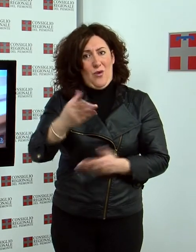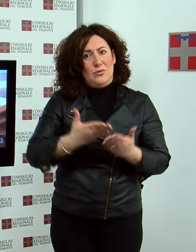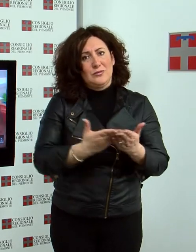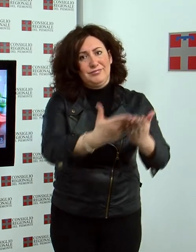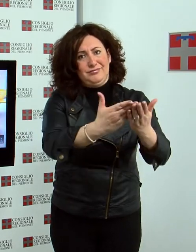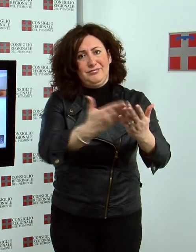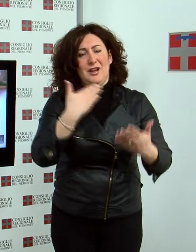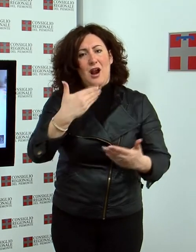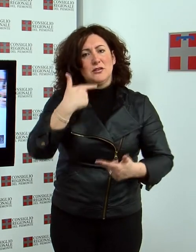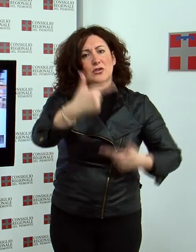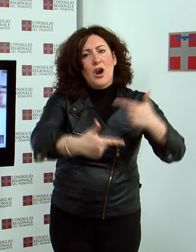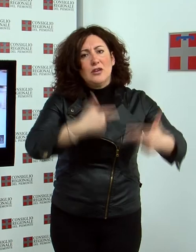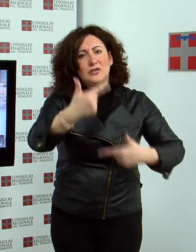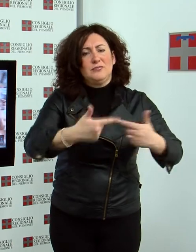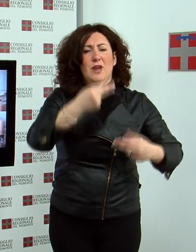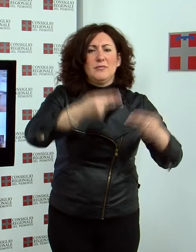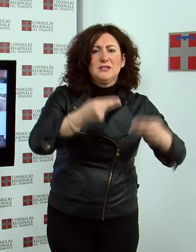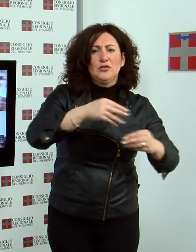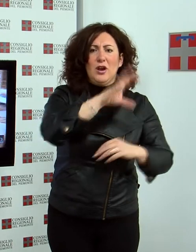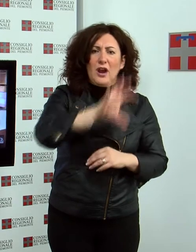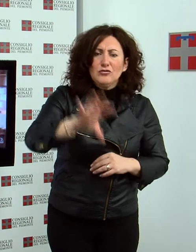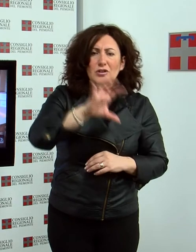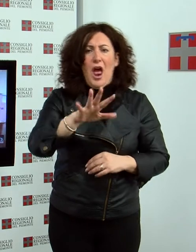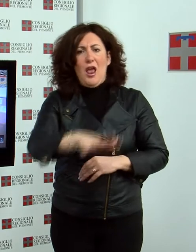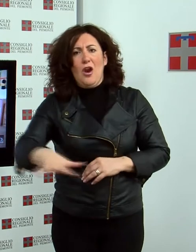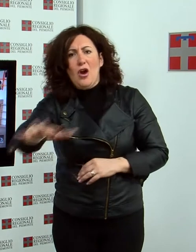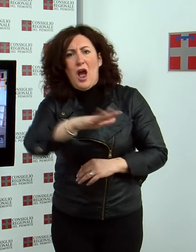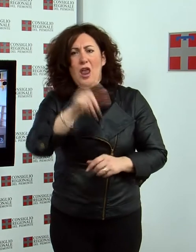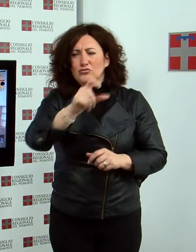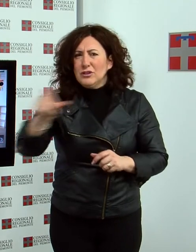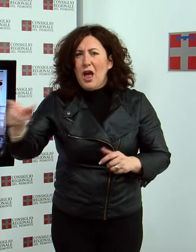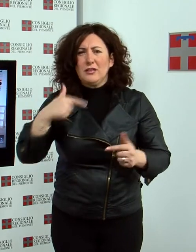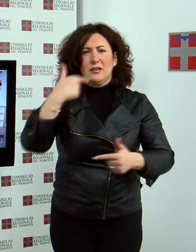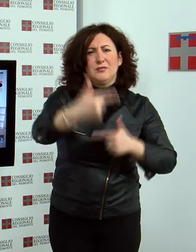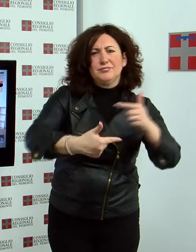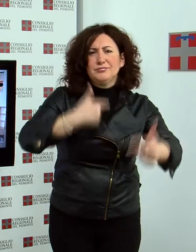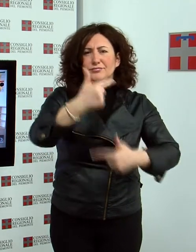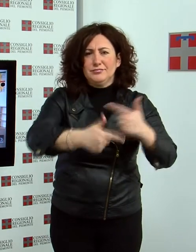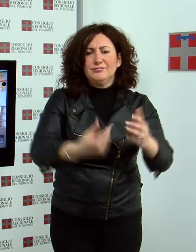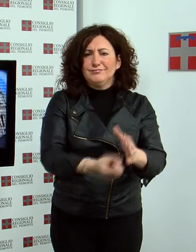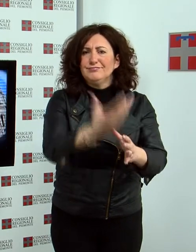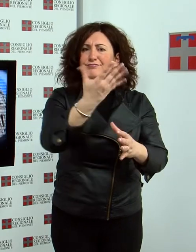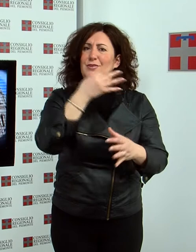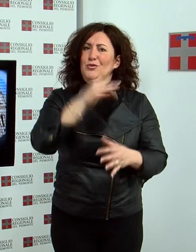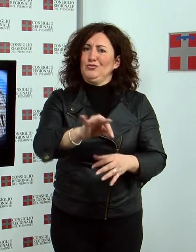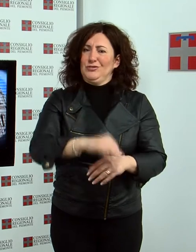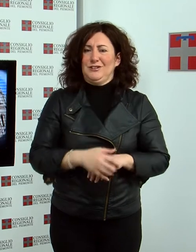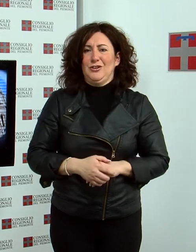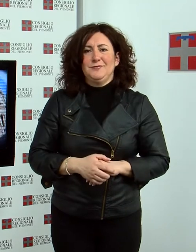donazioni di amministratori regionali e locali di tanti cittadini e rappresentanti della società civile web tg con la lingua